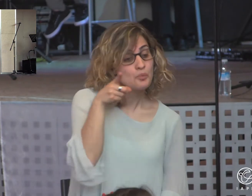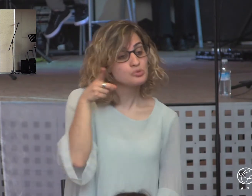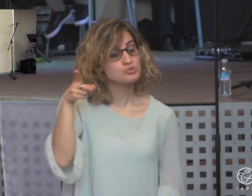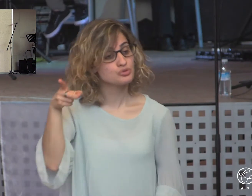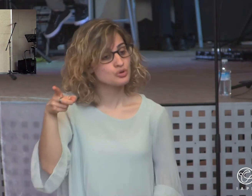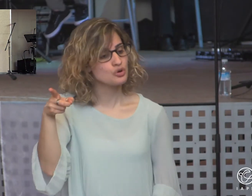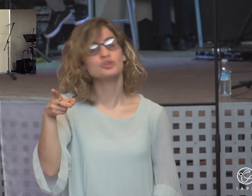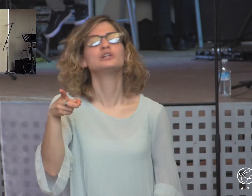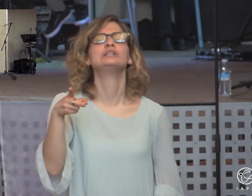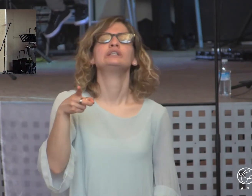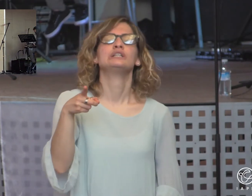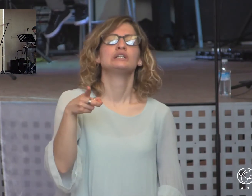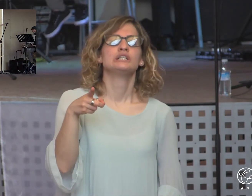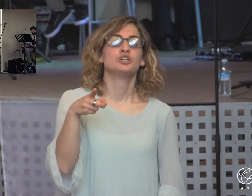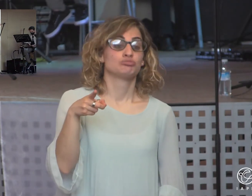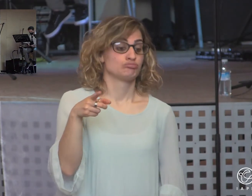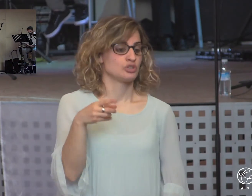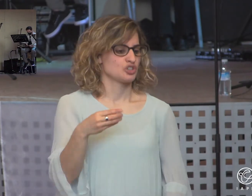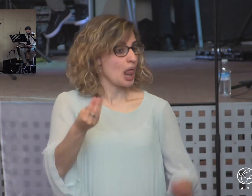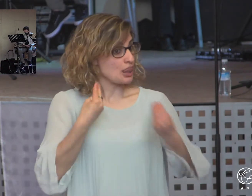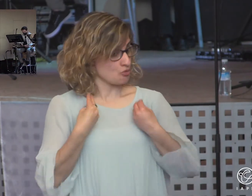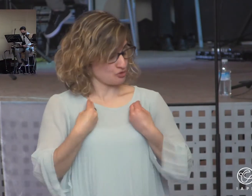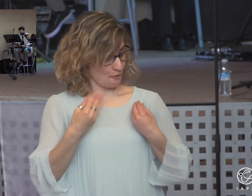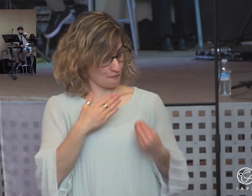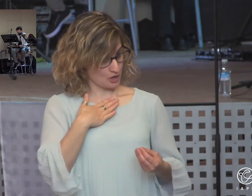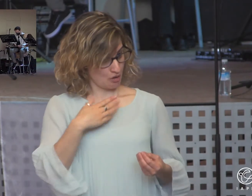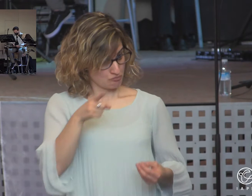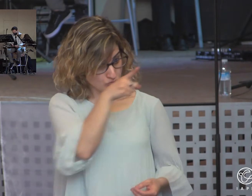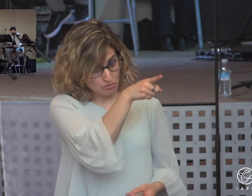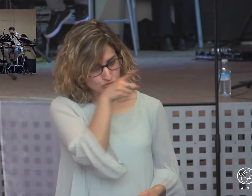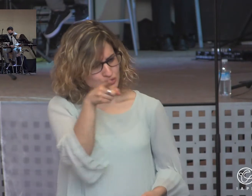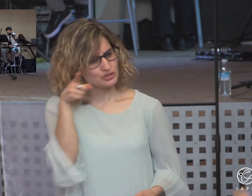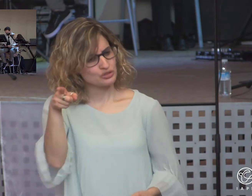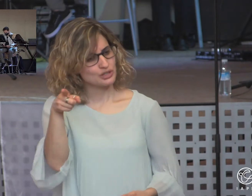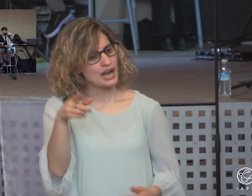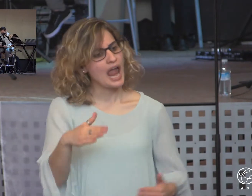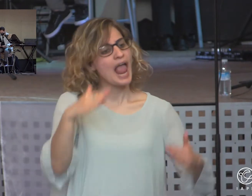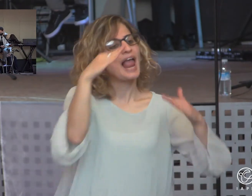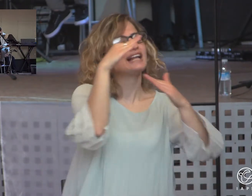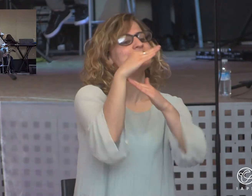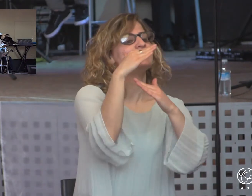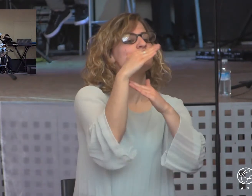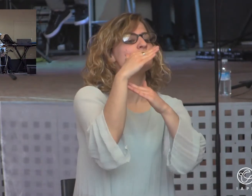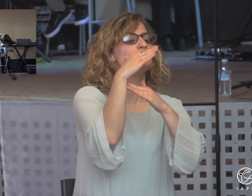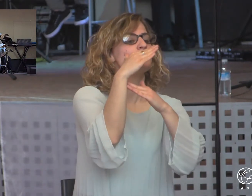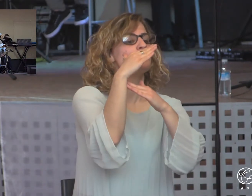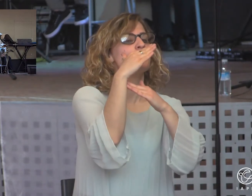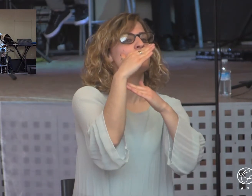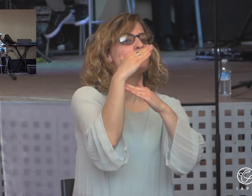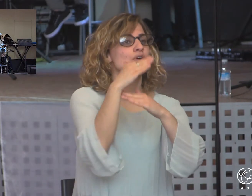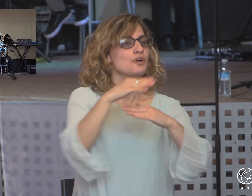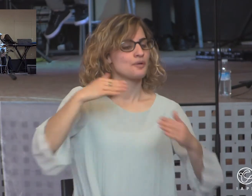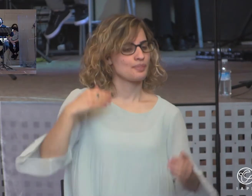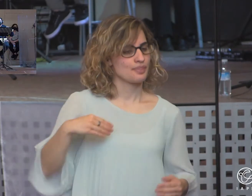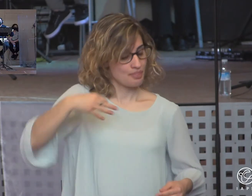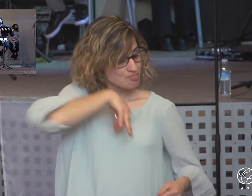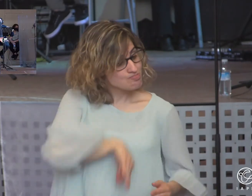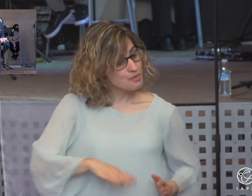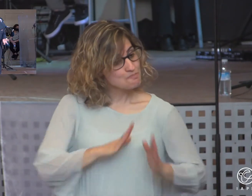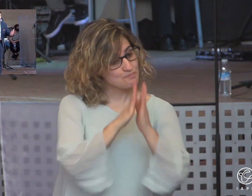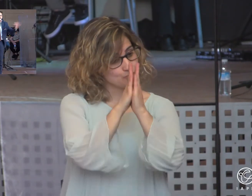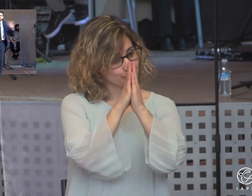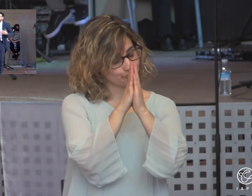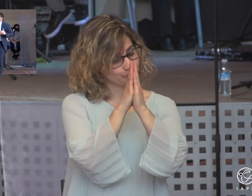Somos el templo del Espíritu Santo. Necesitamos en la celebración delante del